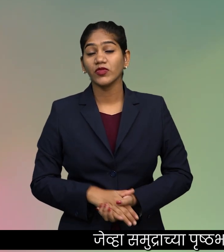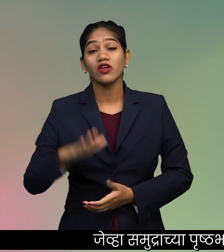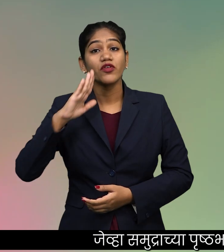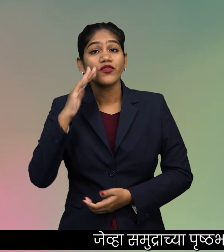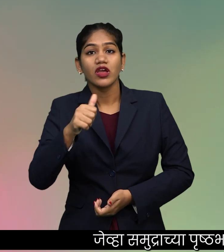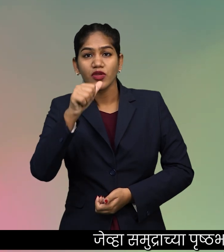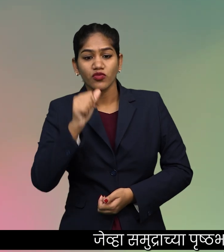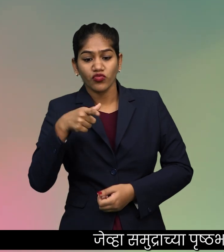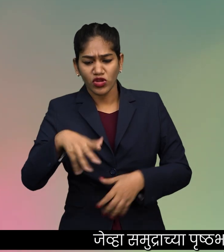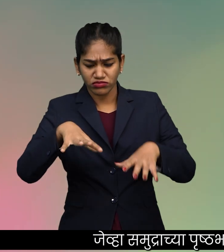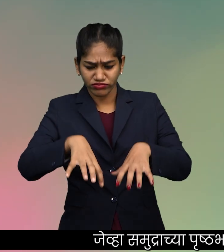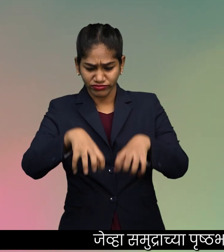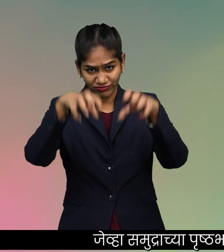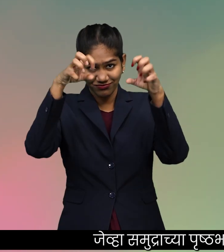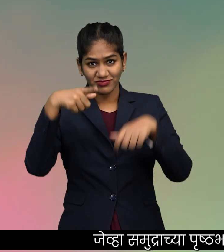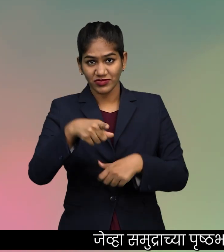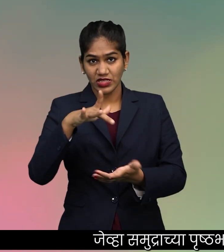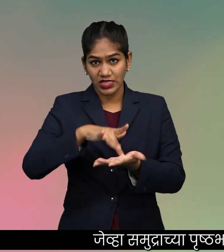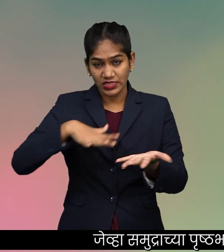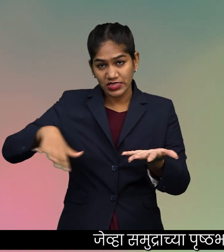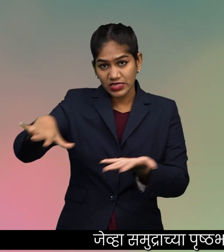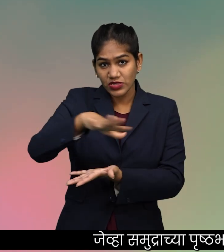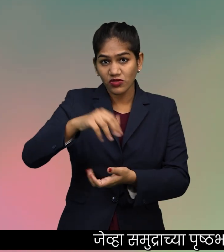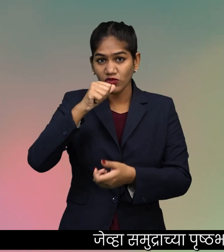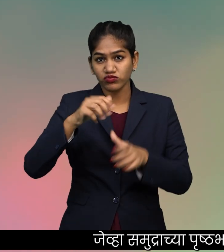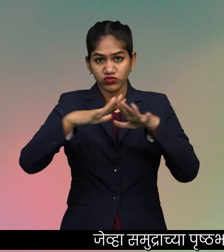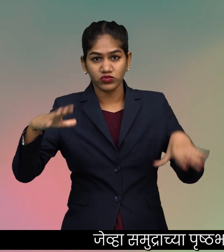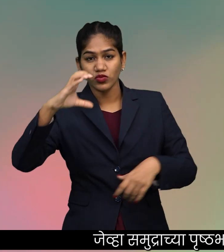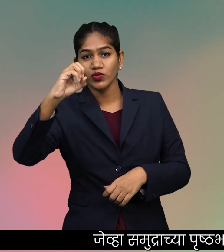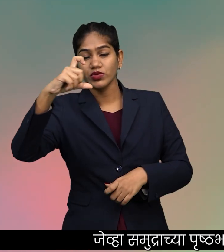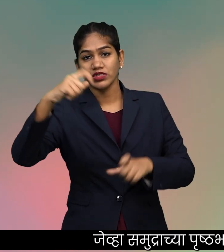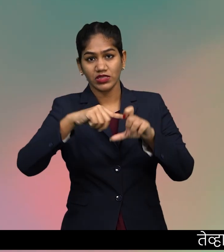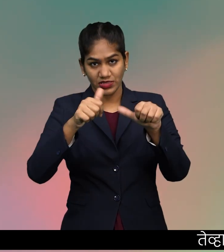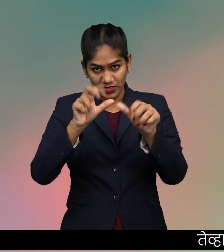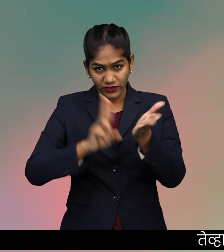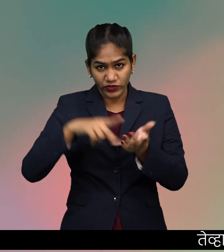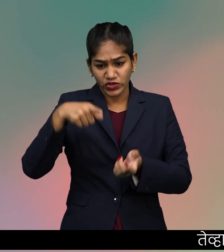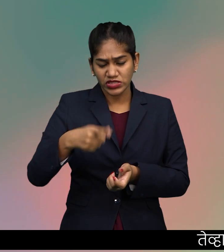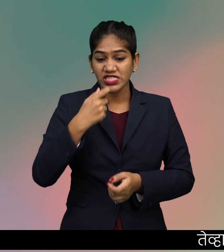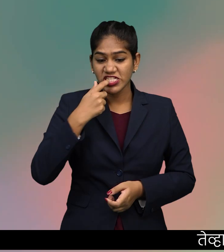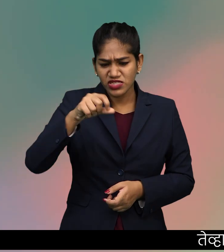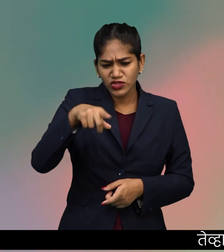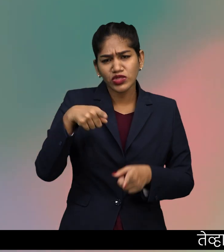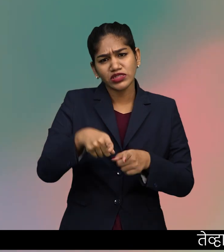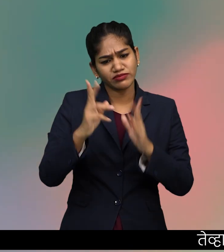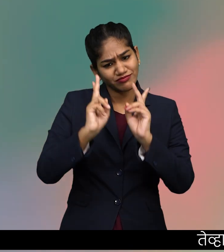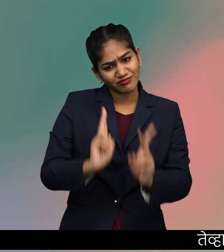जेव्हा समुद्राच्या पृष्ठभागावरून पाण्याचे बाष्पीभवन होते तेव्हा मीठ मागे राहते.